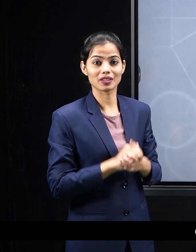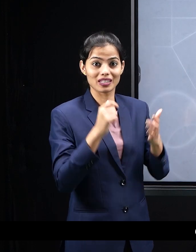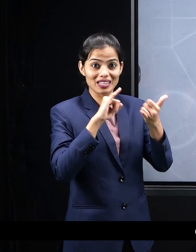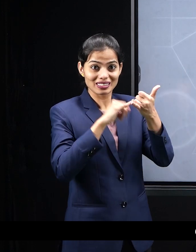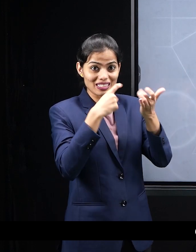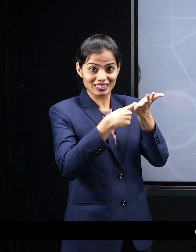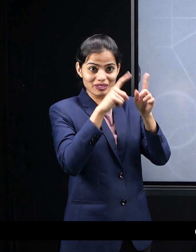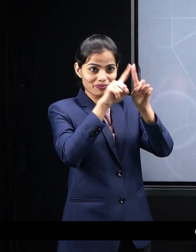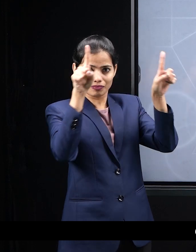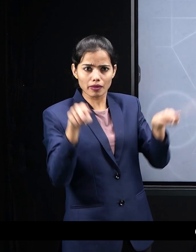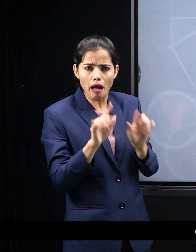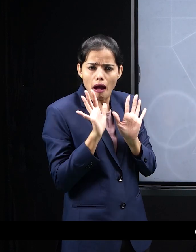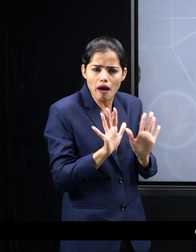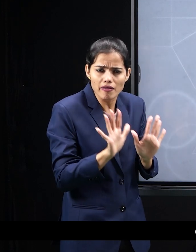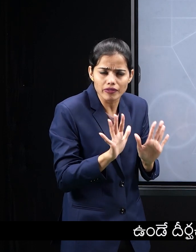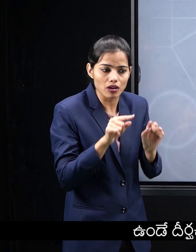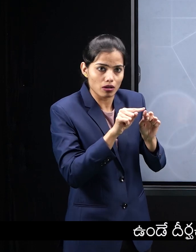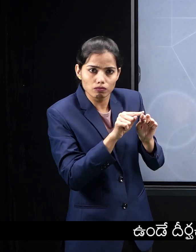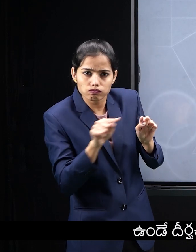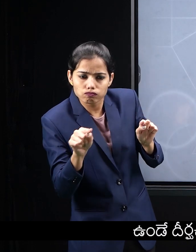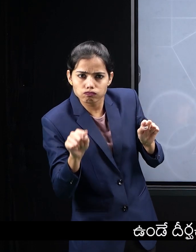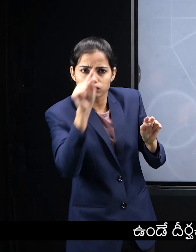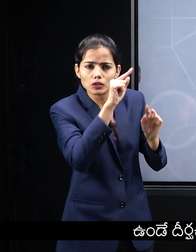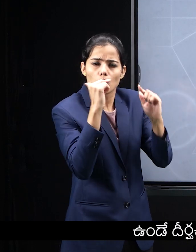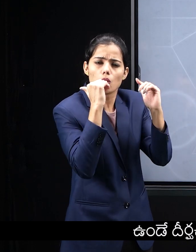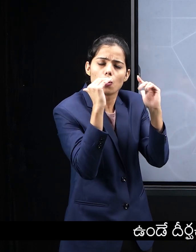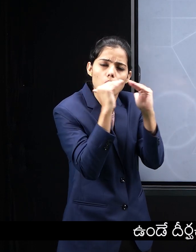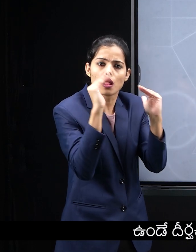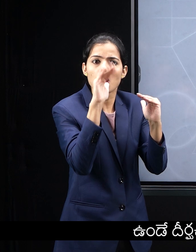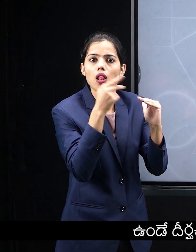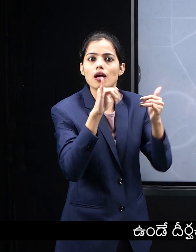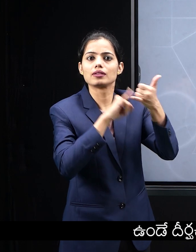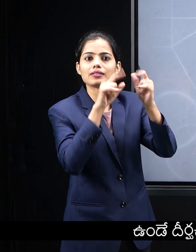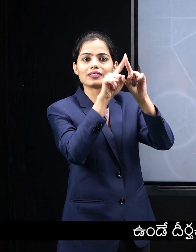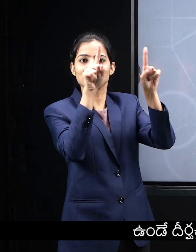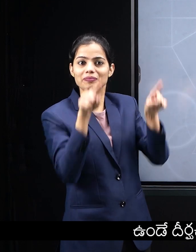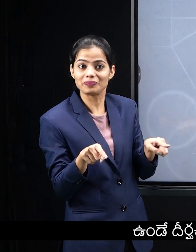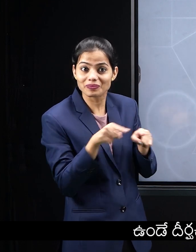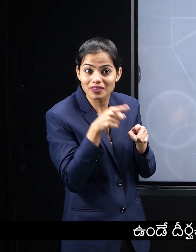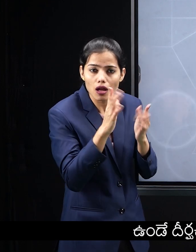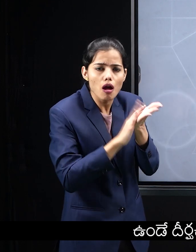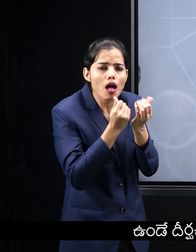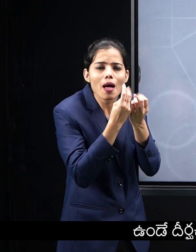అన్ని వైపులా సమానంగా ఉండే దీర్ఘచతురస్రాన్ని చతురస్రం అంటారు.